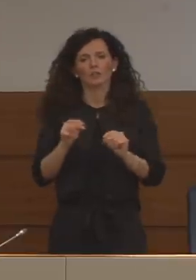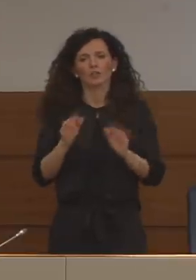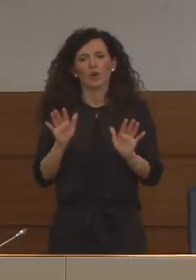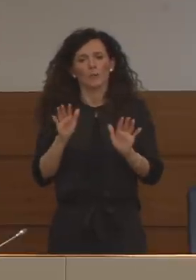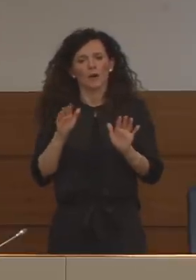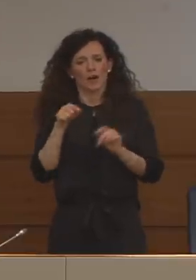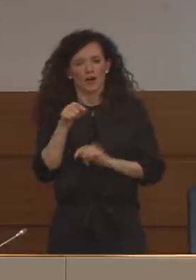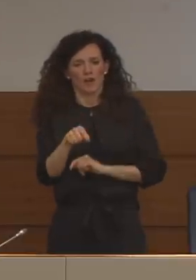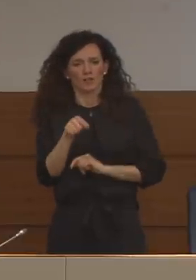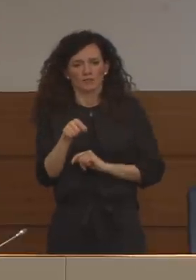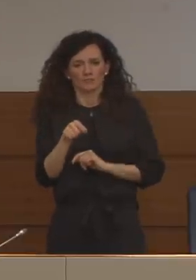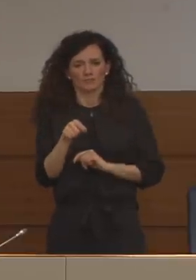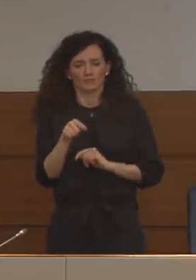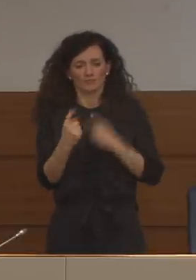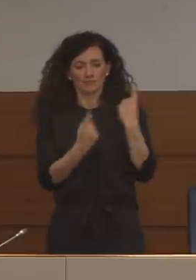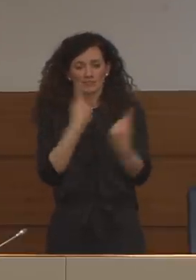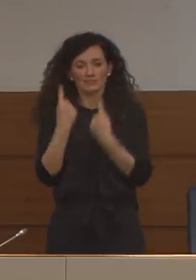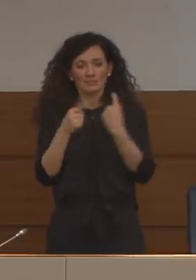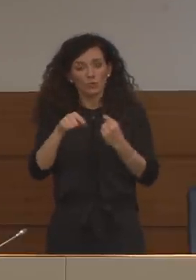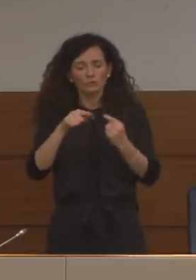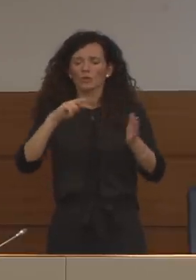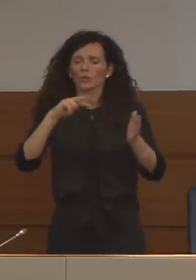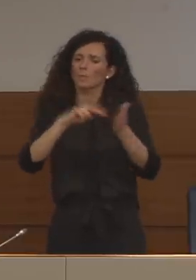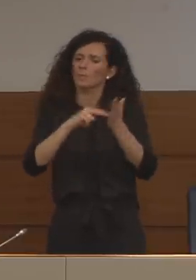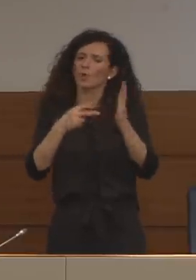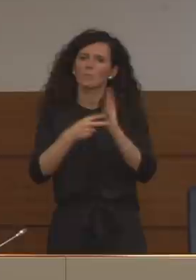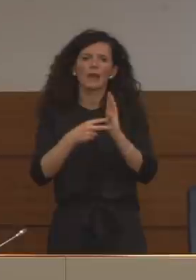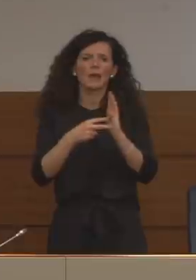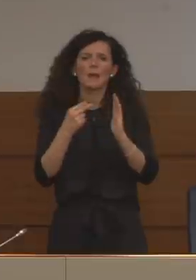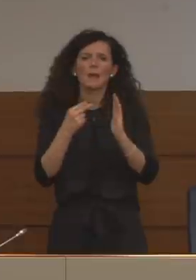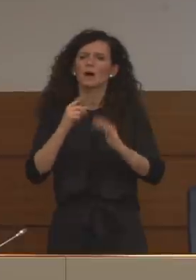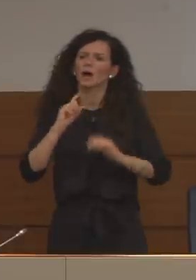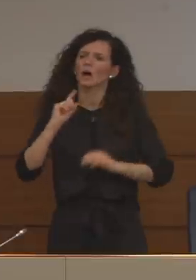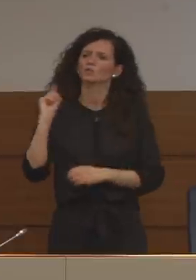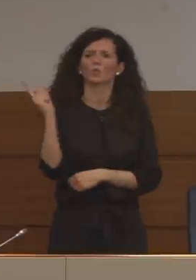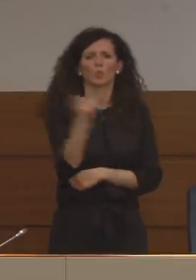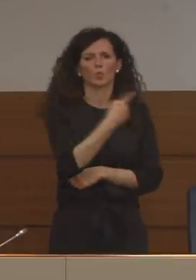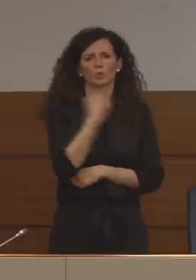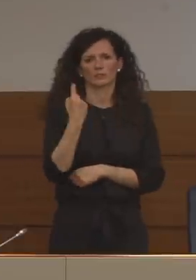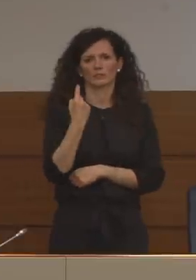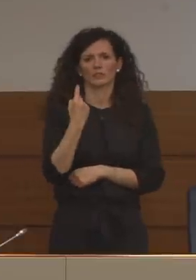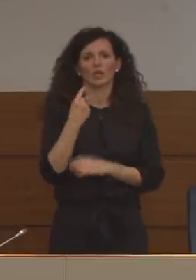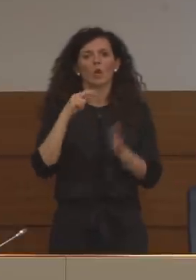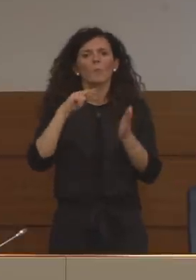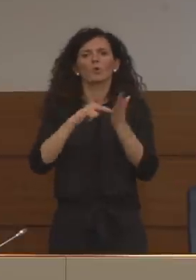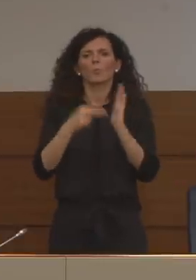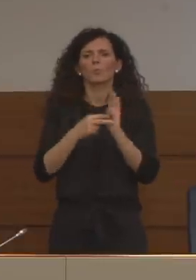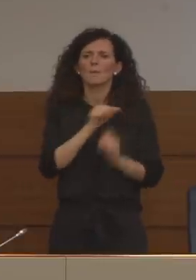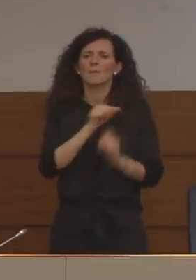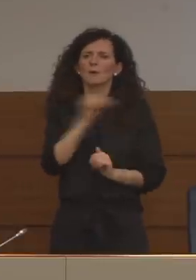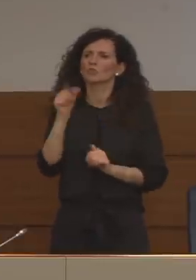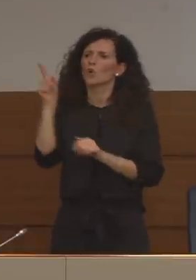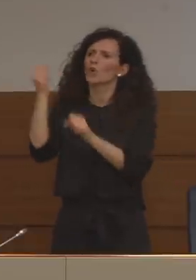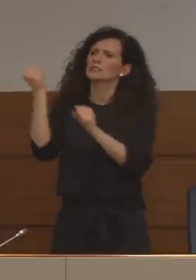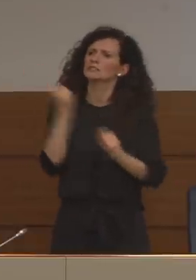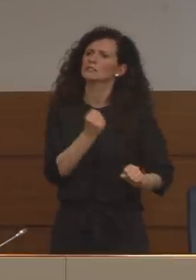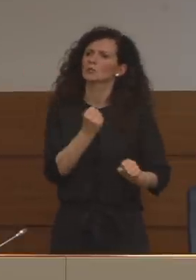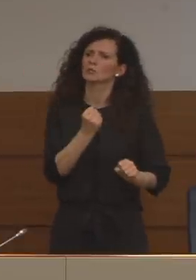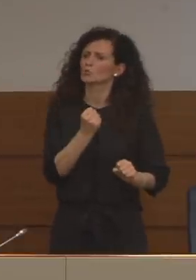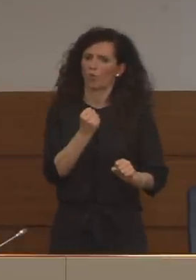un problema che riguarda tutti noi non è un problema delle istituzioni è un problema di